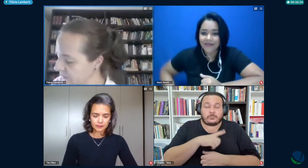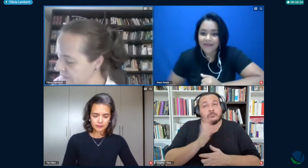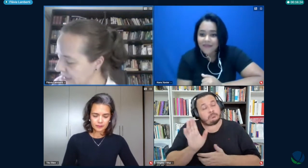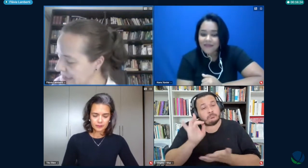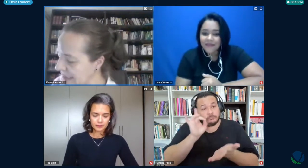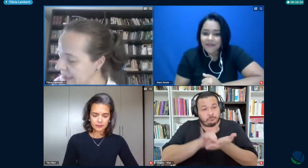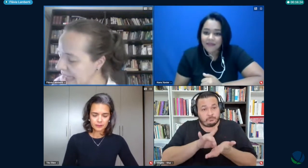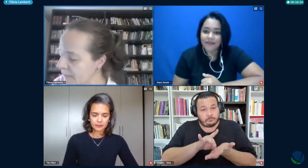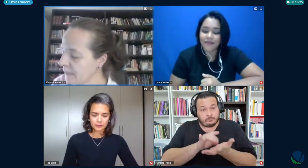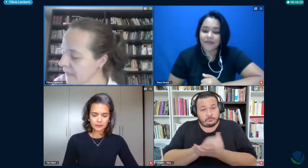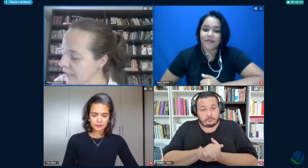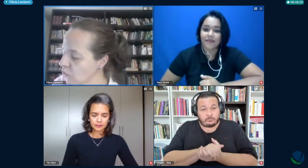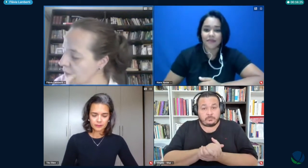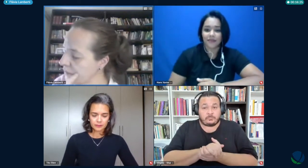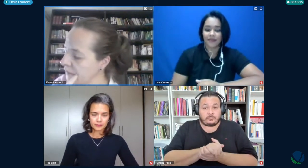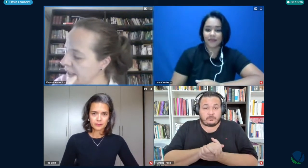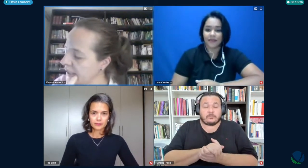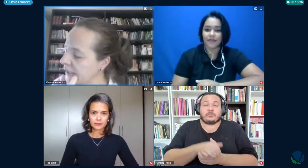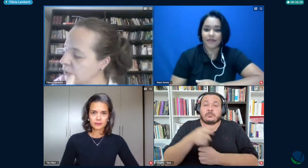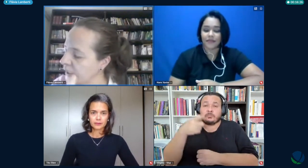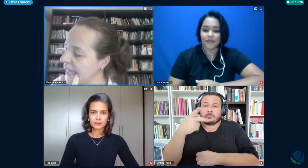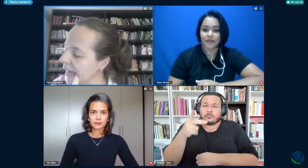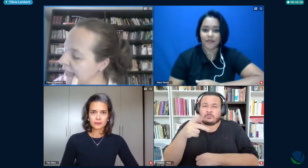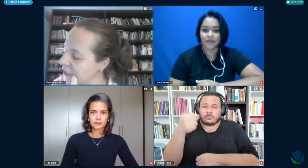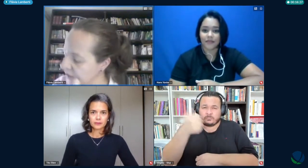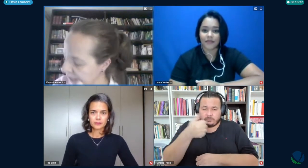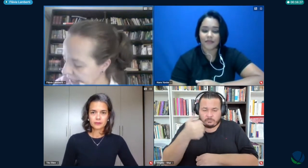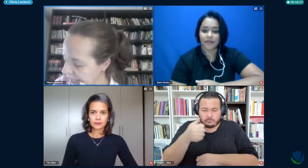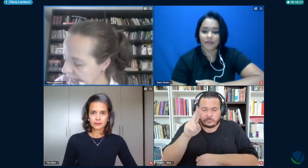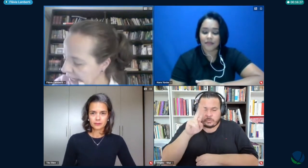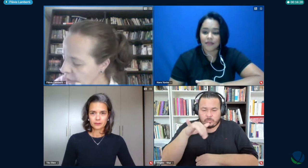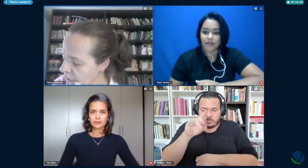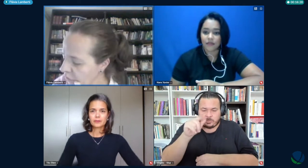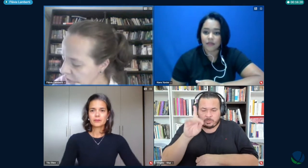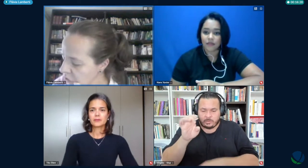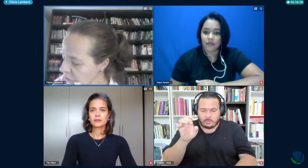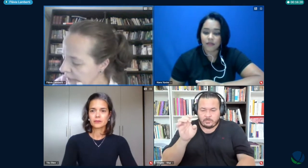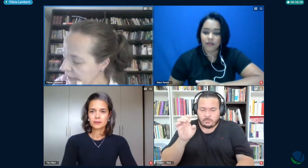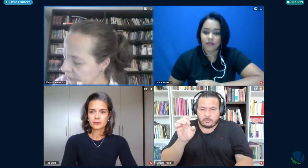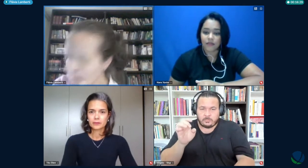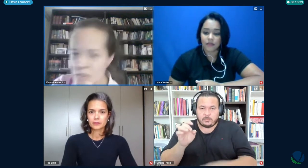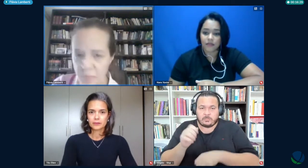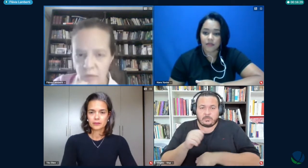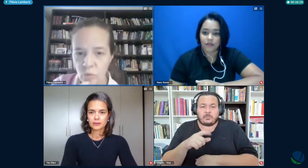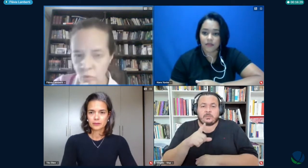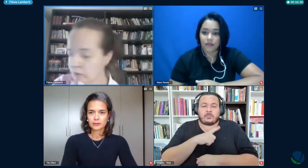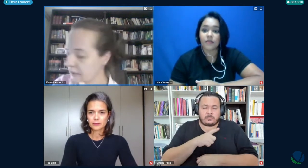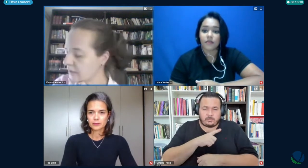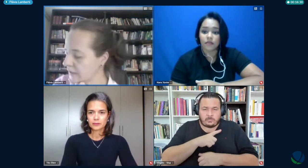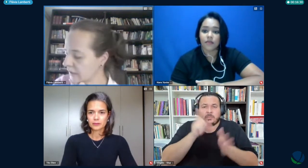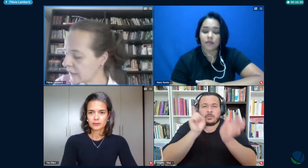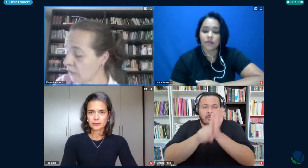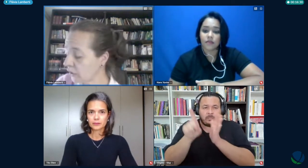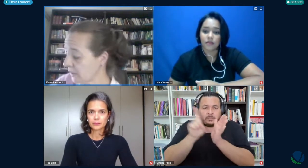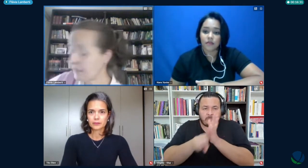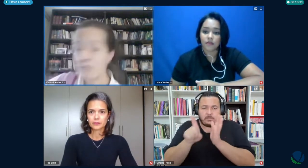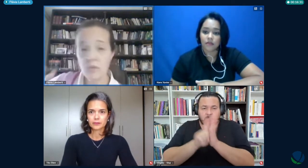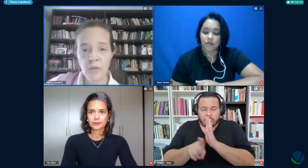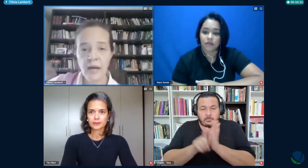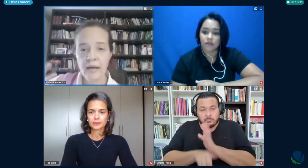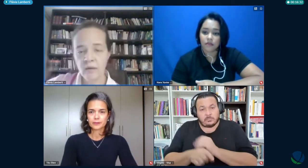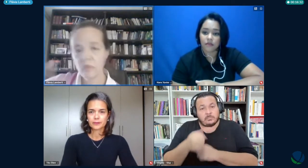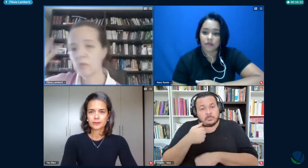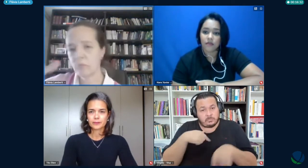verdade, na sua primeira unidade, eu fiz uma. Tem umas perguntas, e eu também